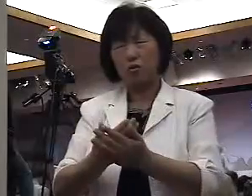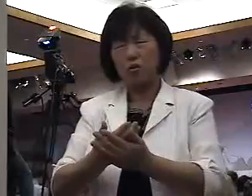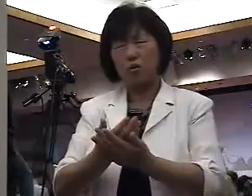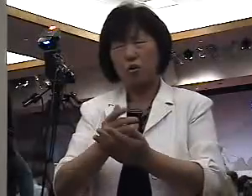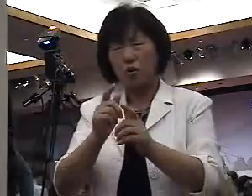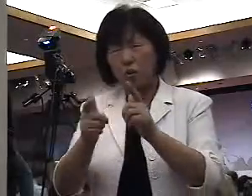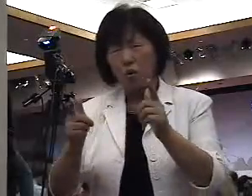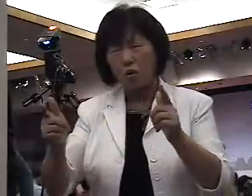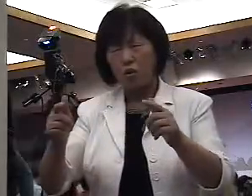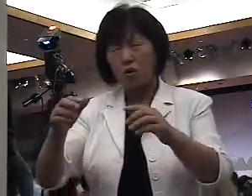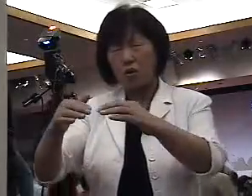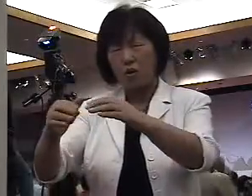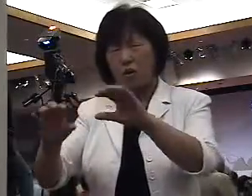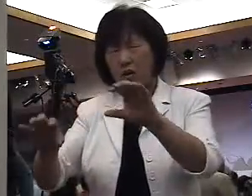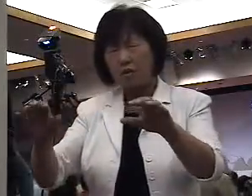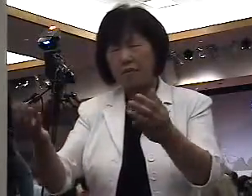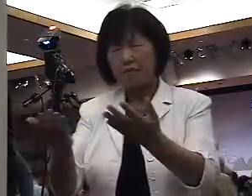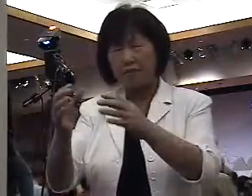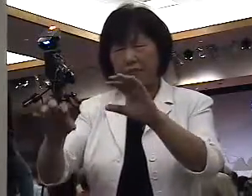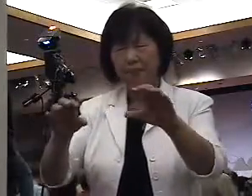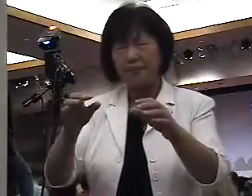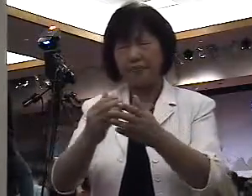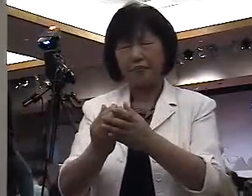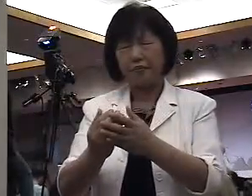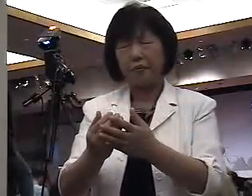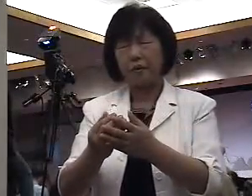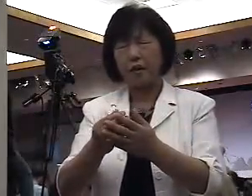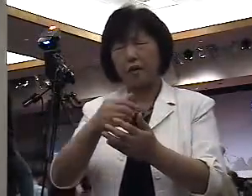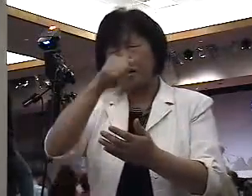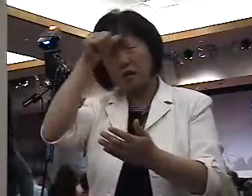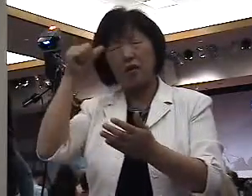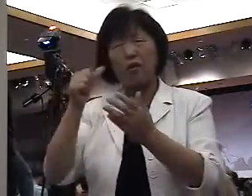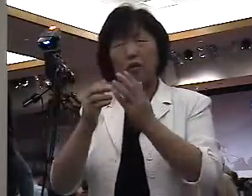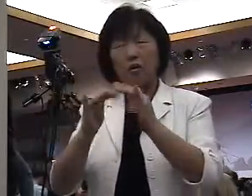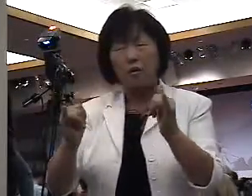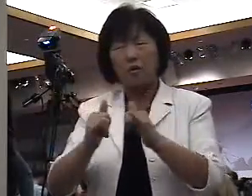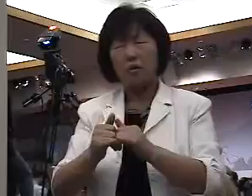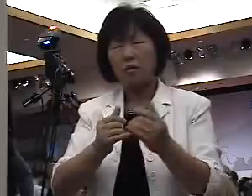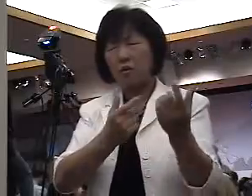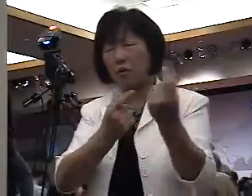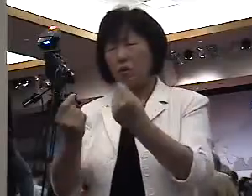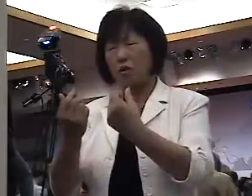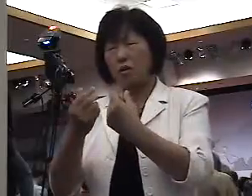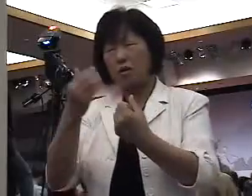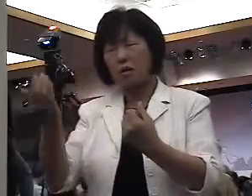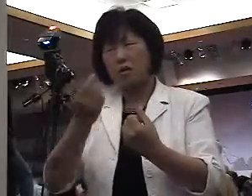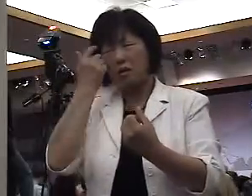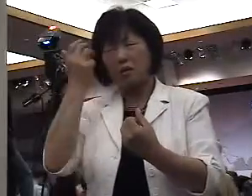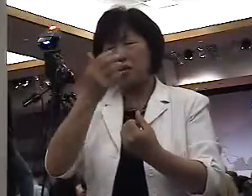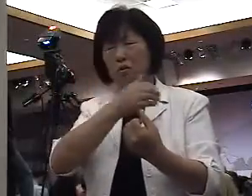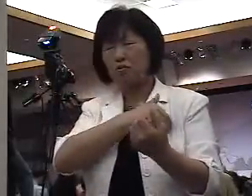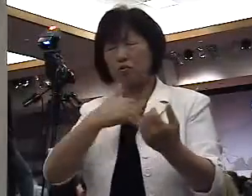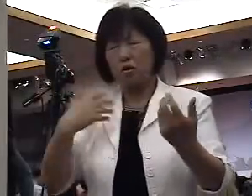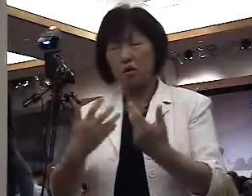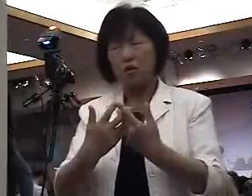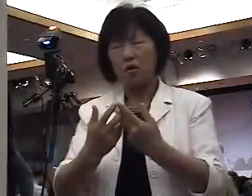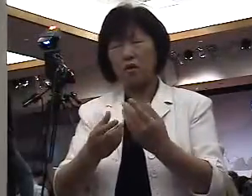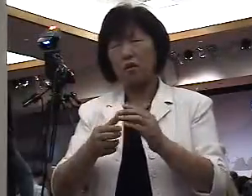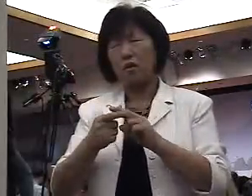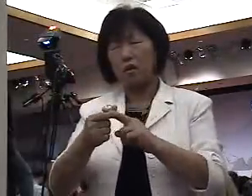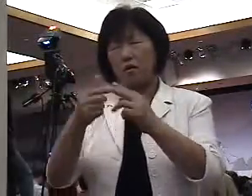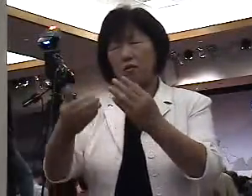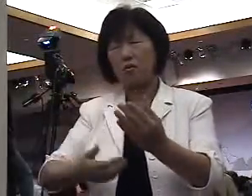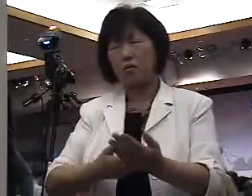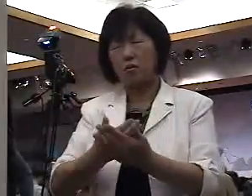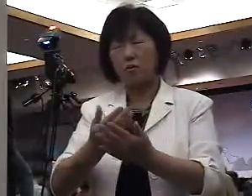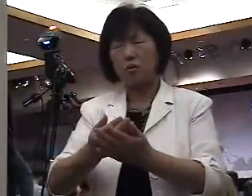다해 섬기시는 장님들과 중직자들에게도 동일한 은혜 속에 성령 충만 은혜 충만케 하옵소서. 아멘.